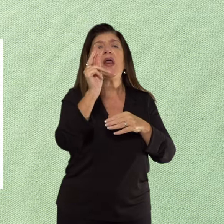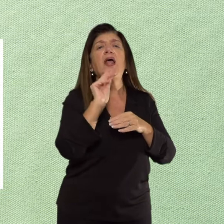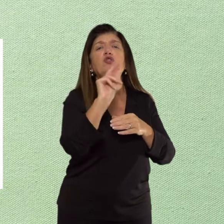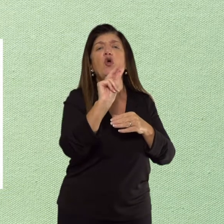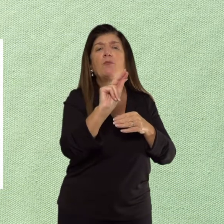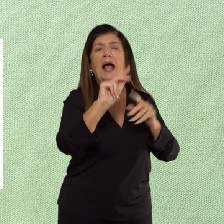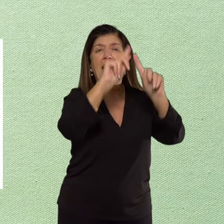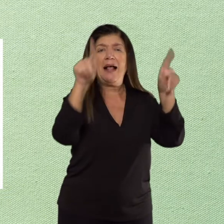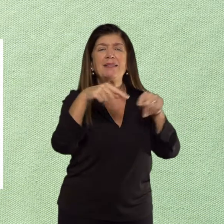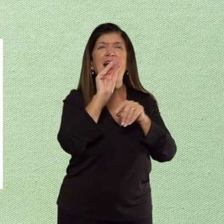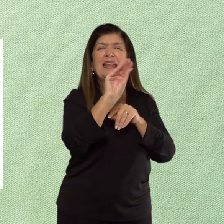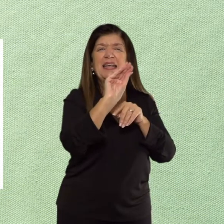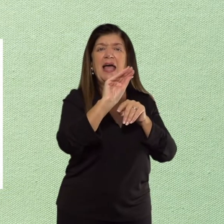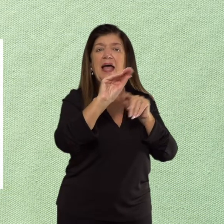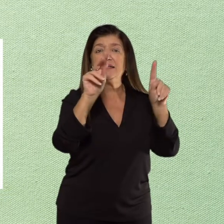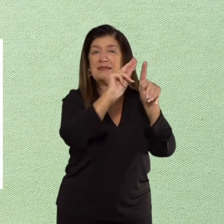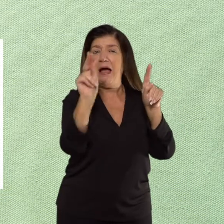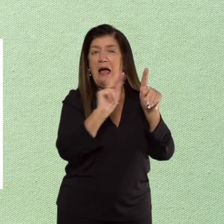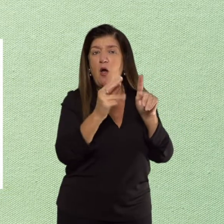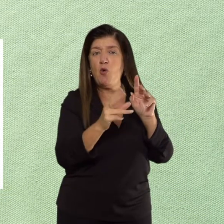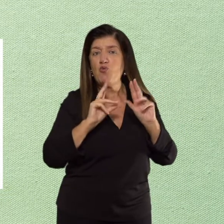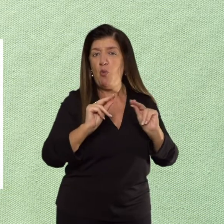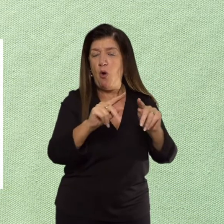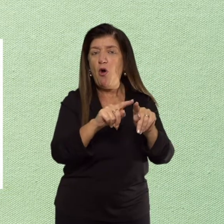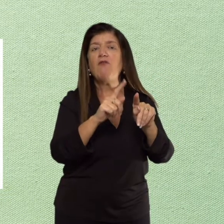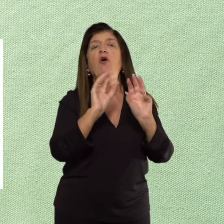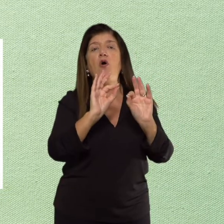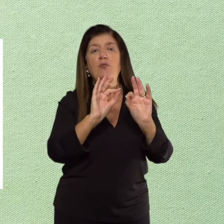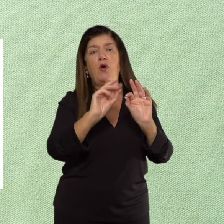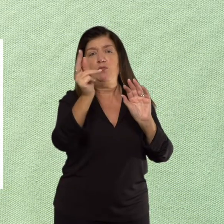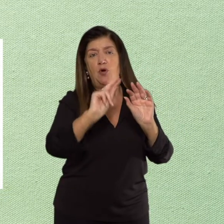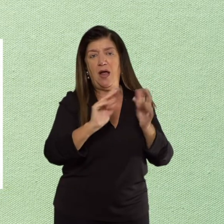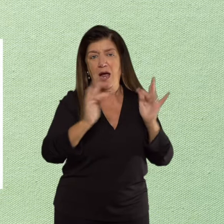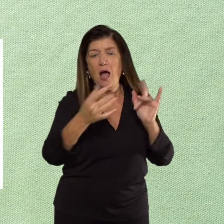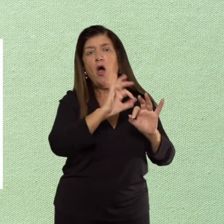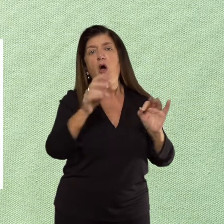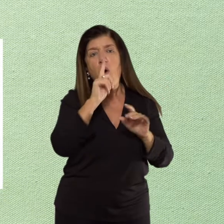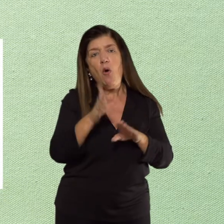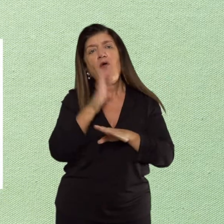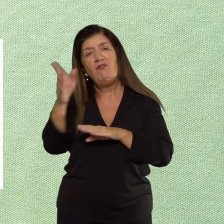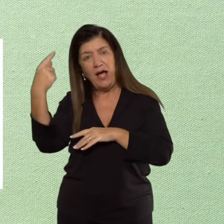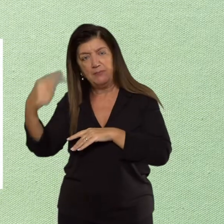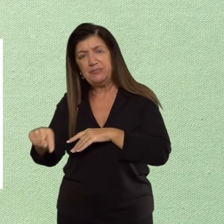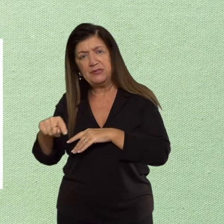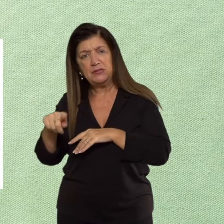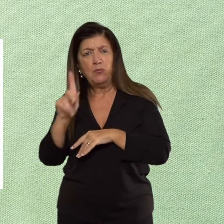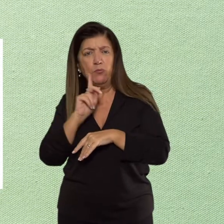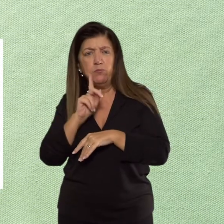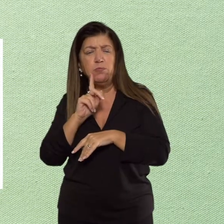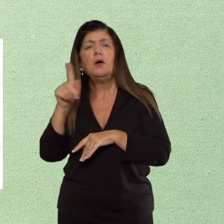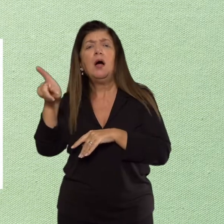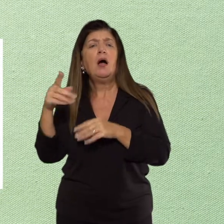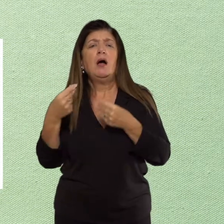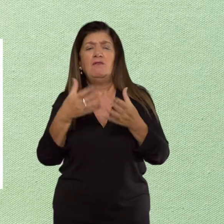a persona sotto proprio abitazione sotto l'ufficio, vai sempre in quel posto lì ed è tutto